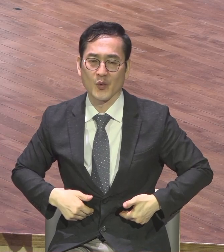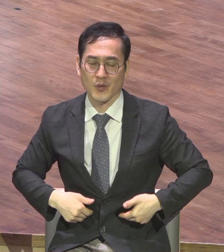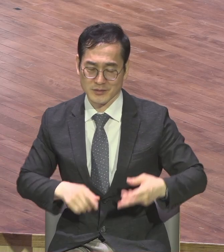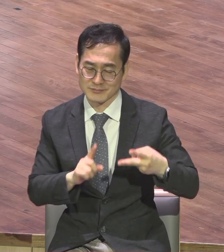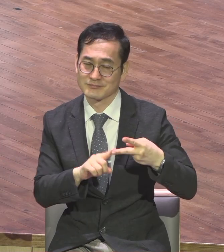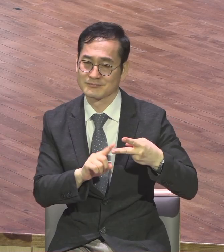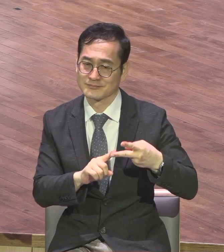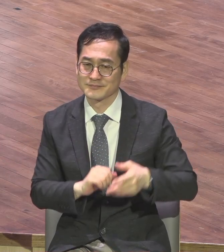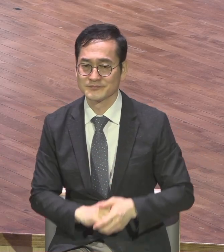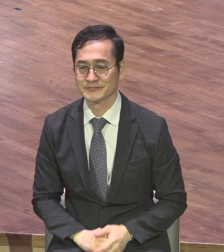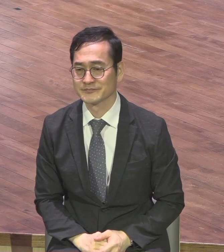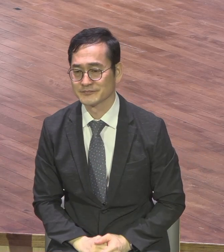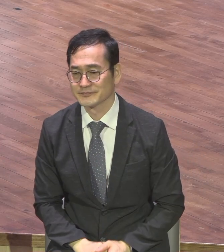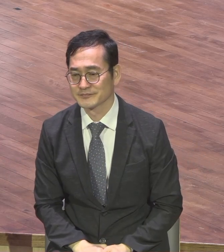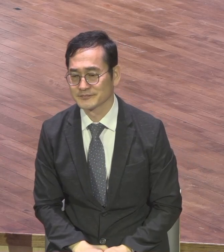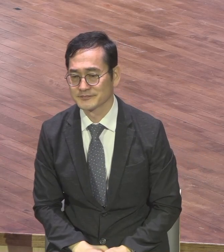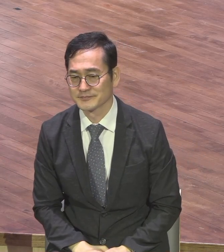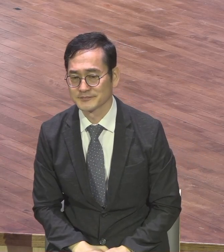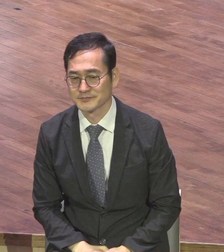되고 있습니다.